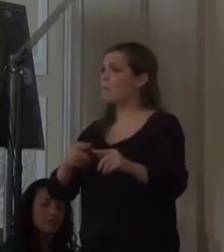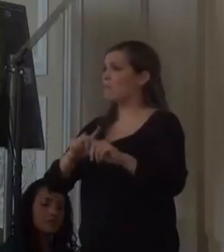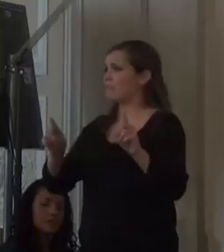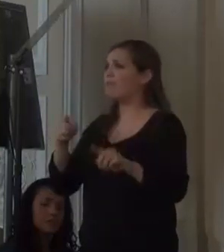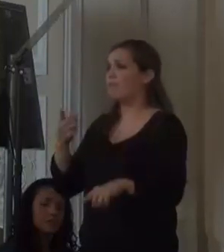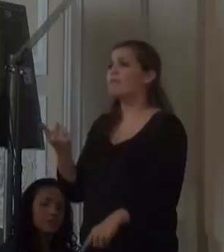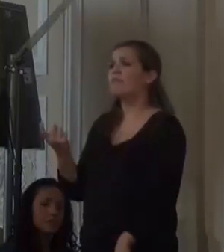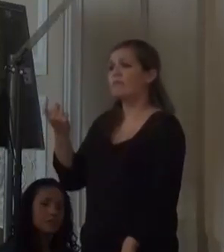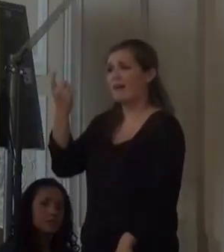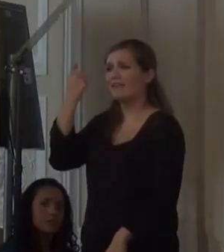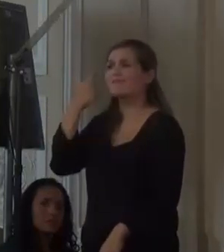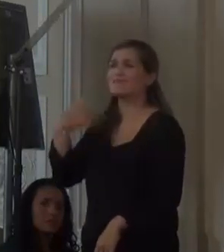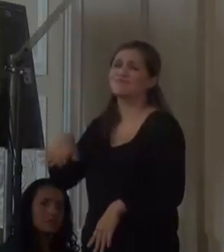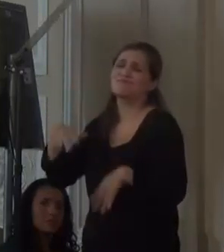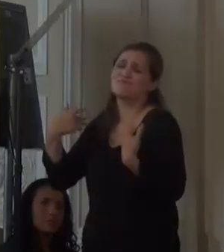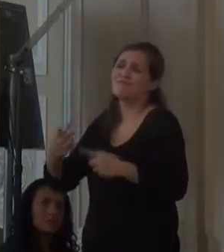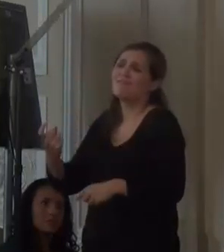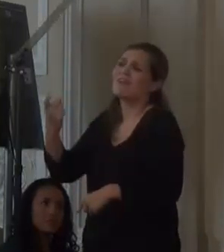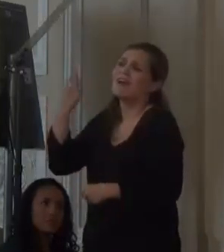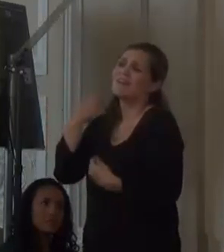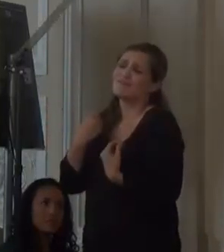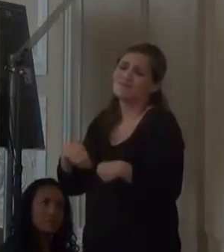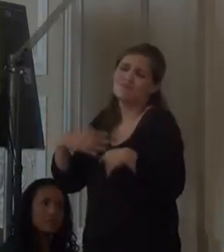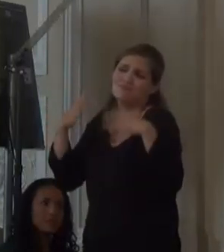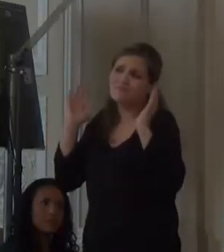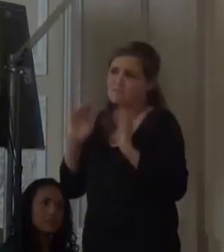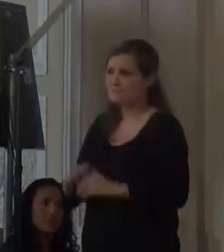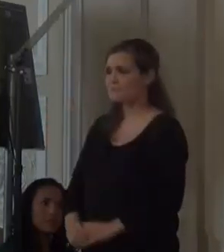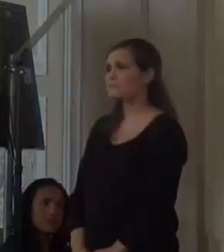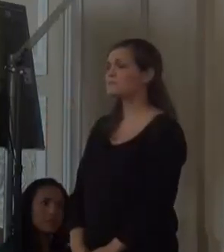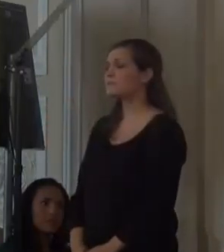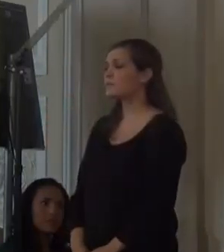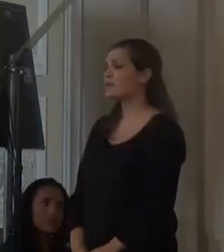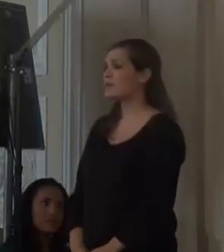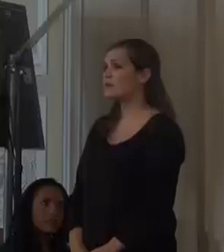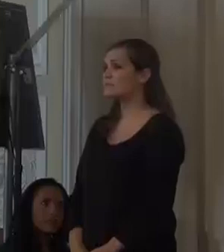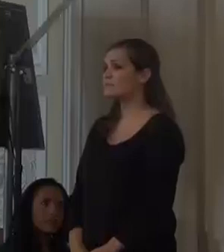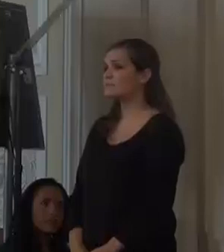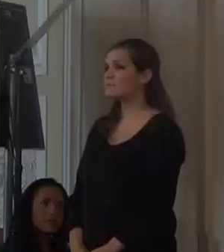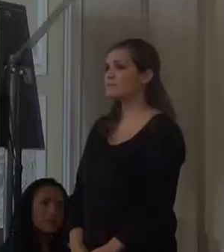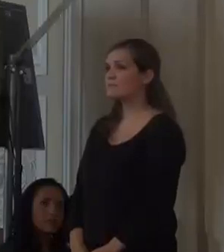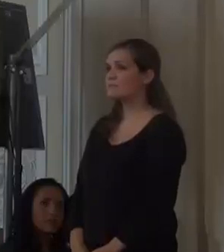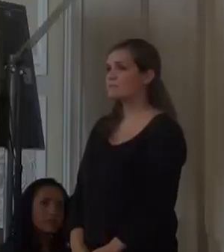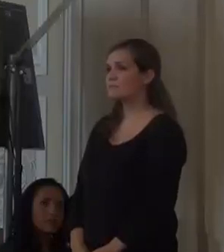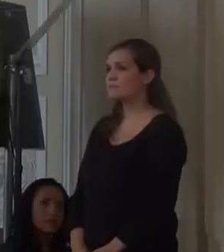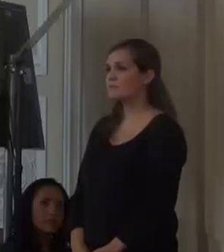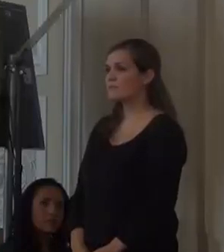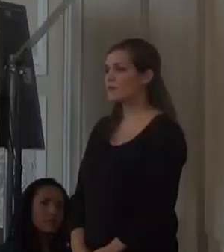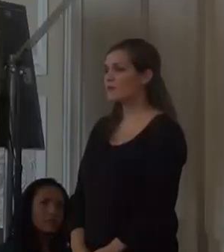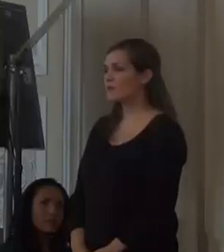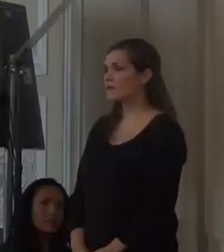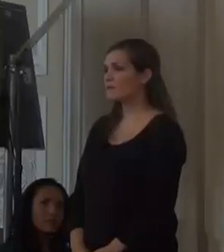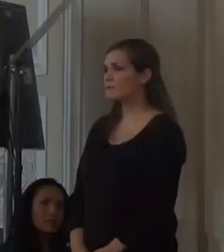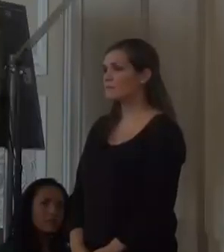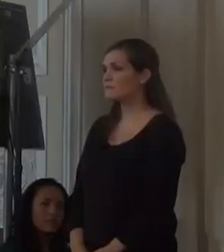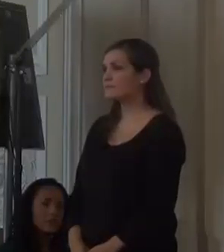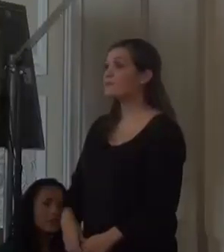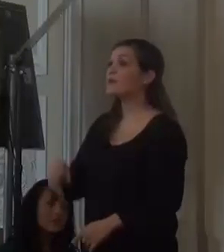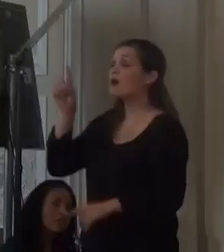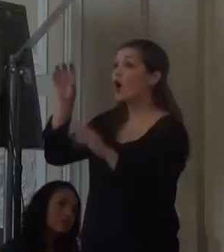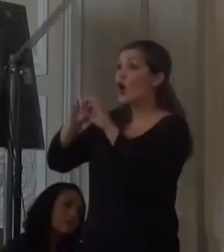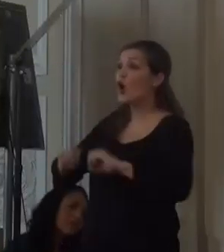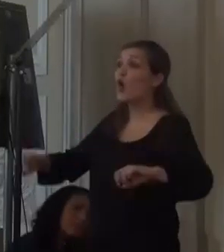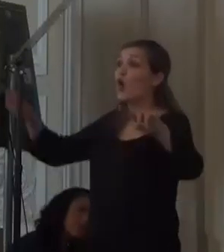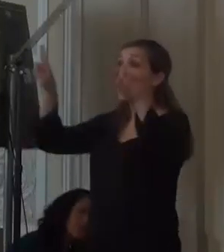falta mucho por hacer. Uno de esos pasos, dado en el seno de las Naciones Unidas en el